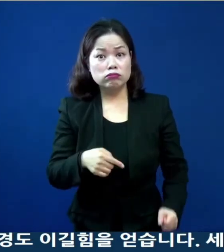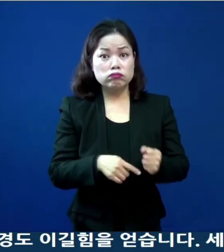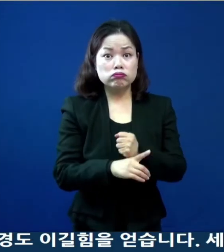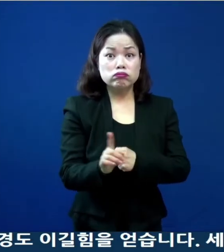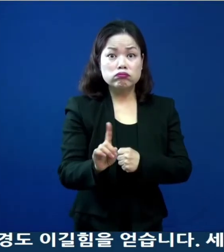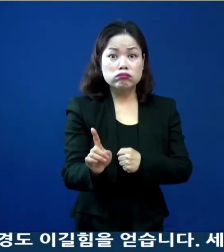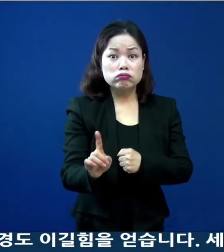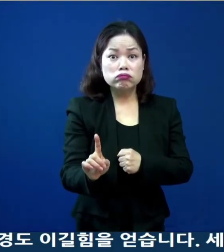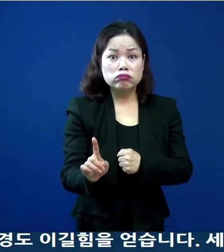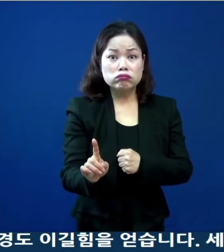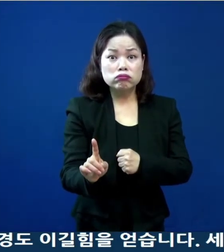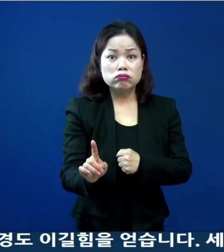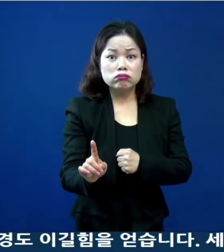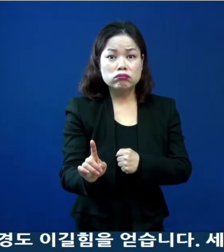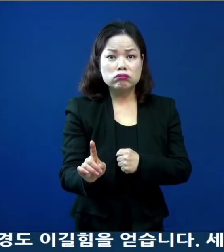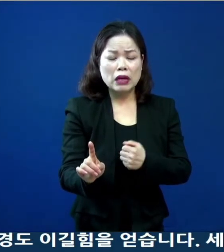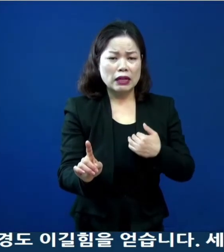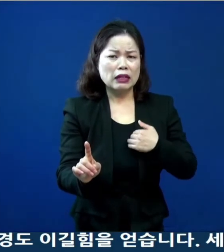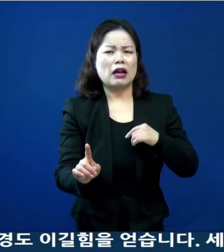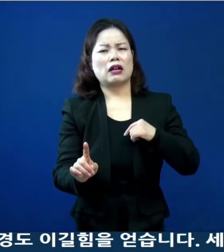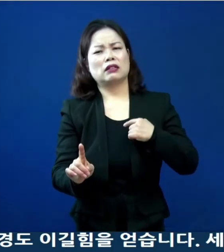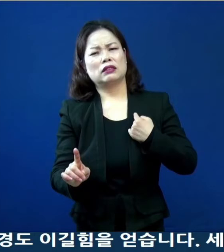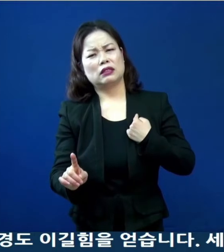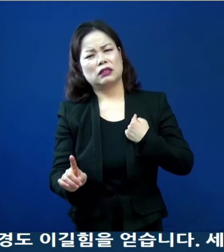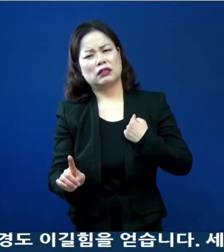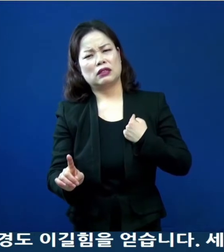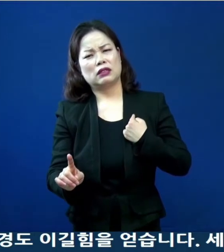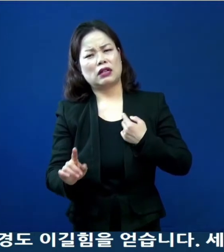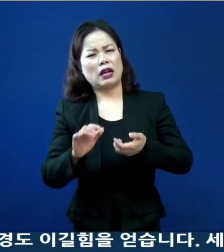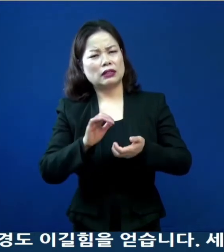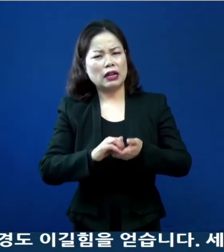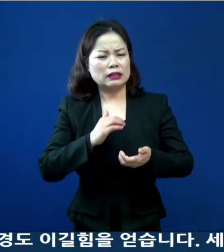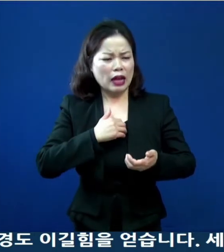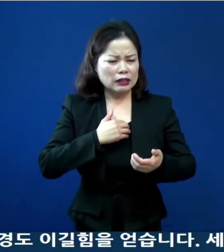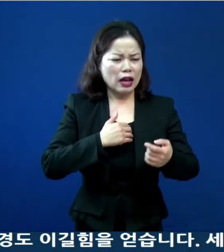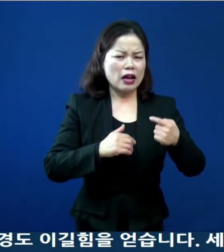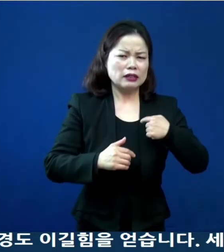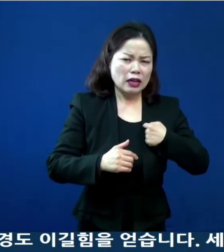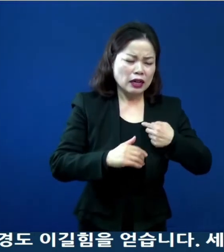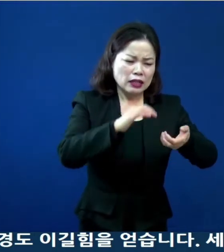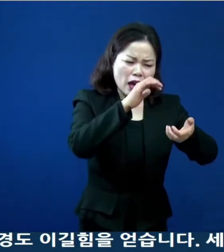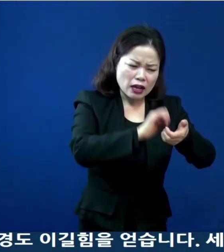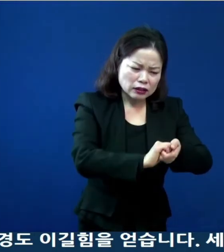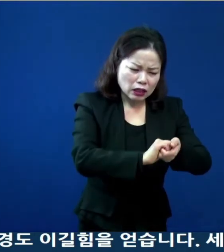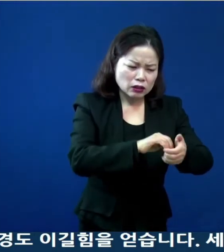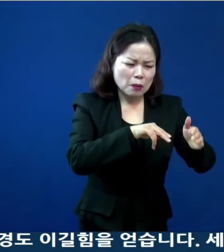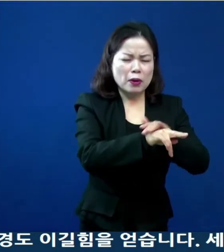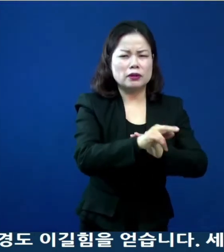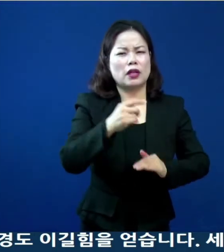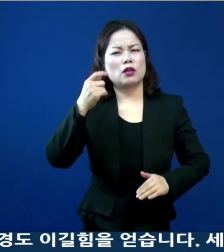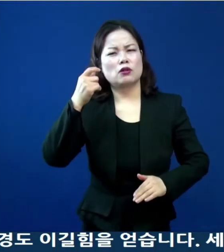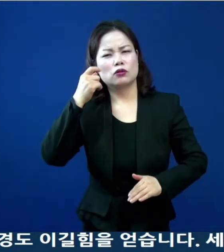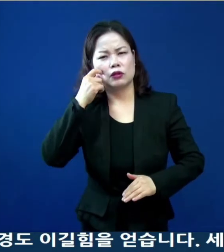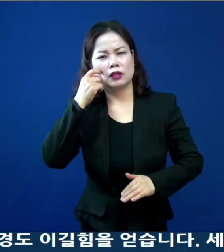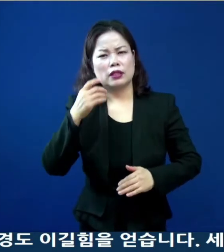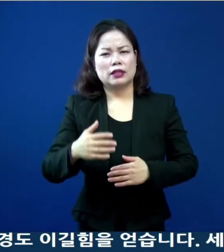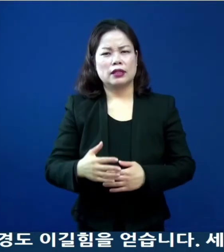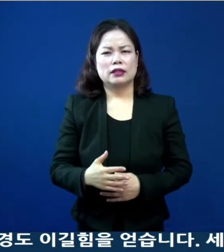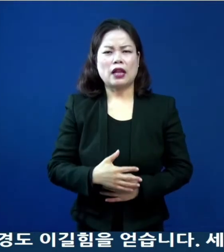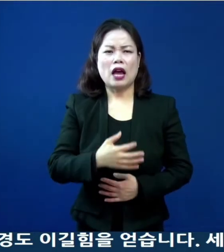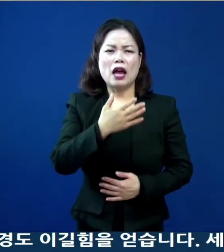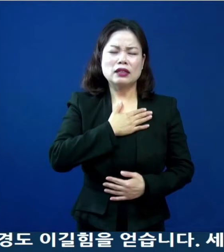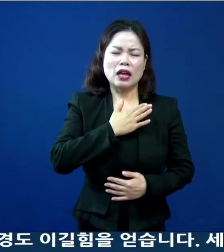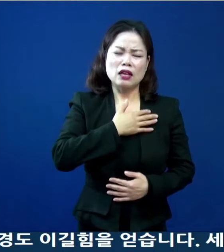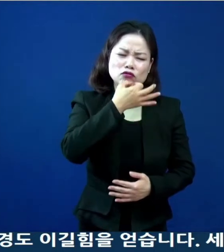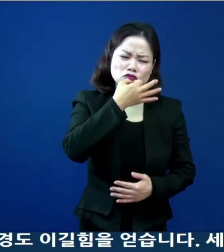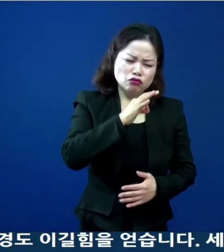무엇일까요? 나 자신의 한계, 나라는 한계에 부닥쳐서 벗어나지 못하는 이유, 나의 유익이